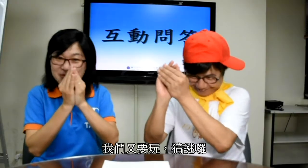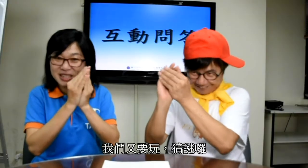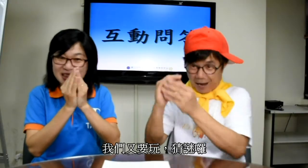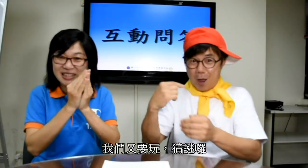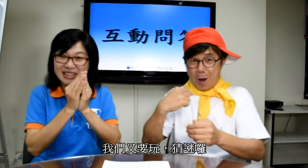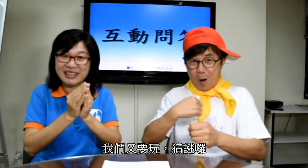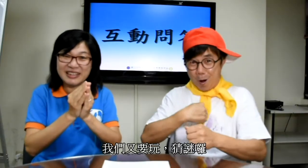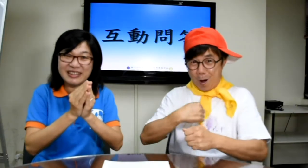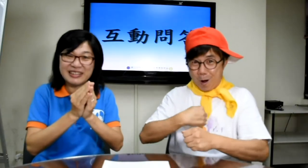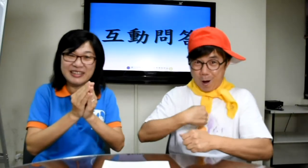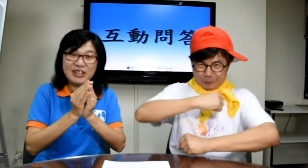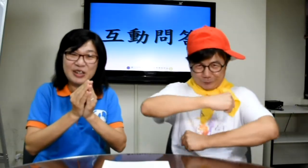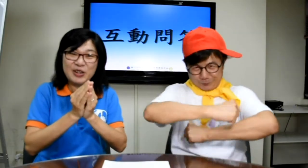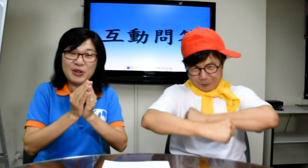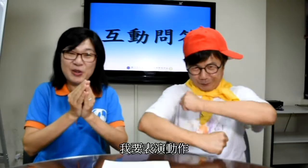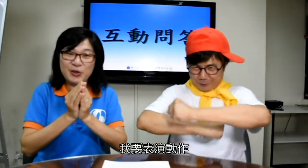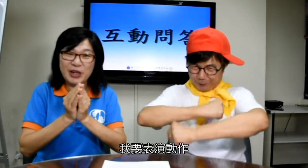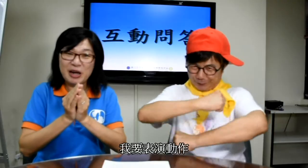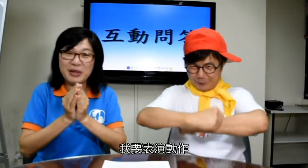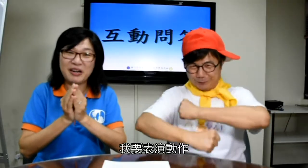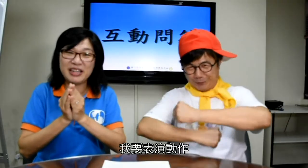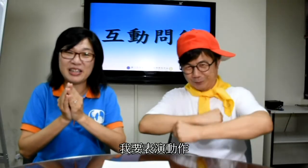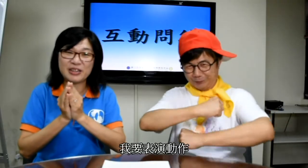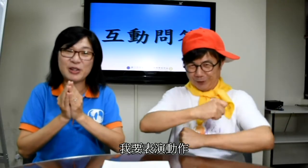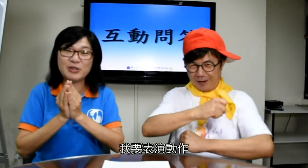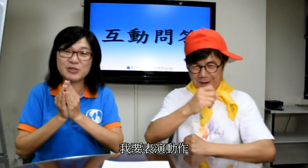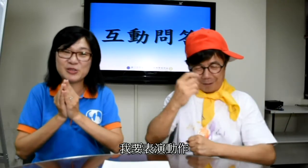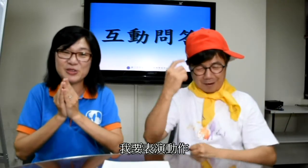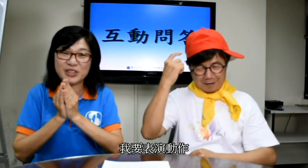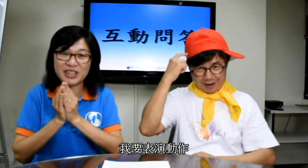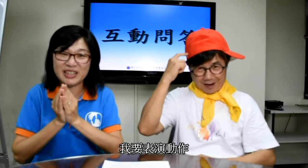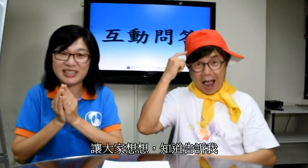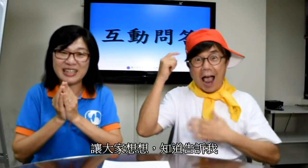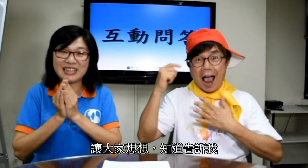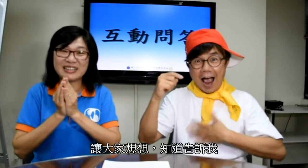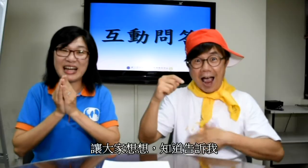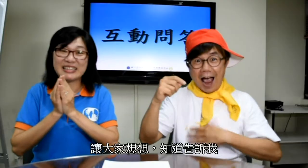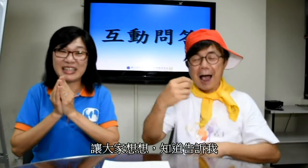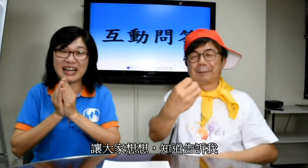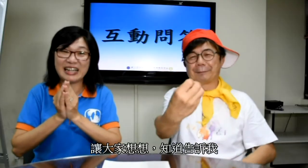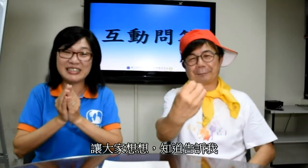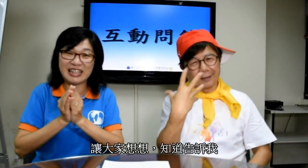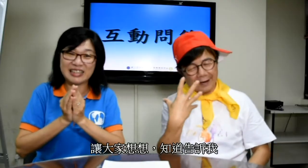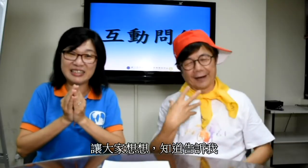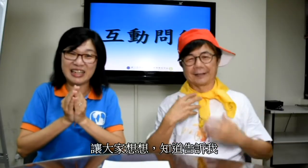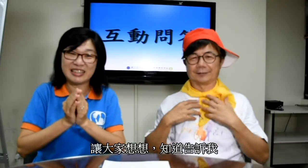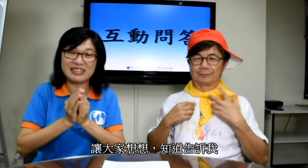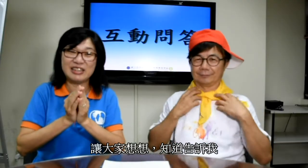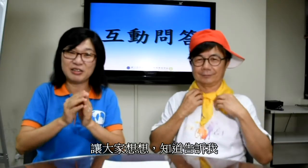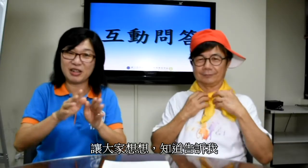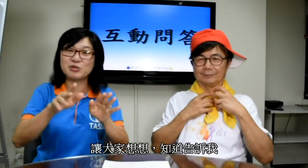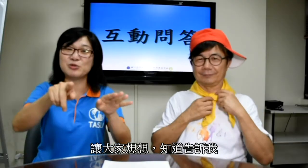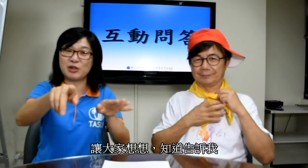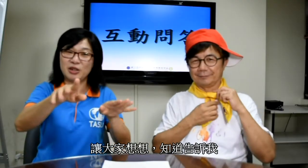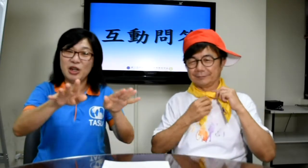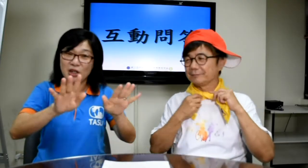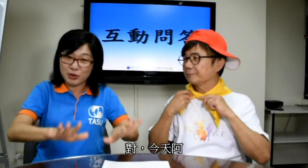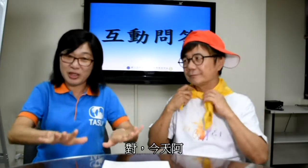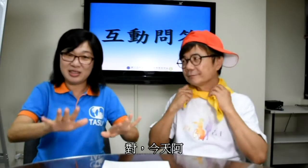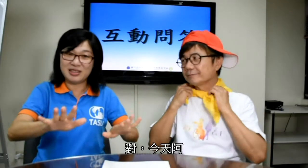咯。我要表演动作，让大家想想，知道告诉我。对，今天